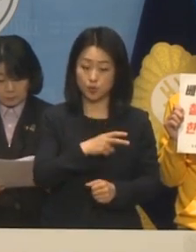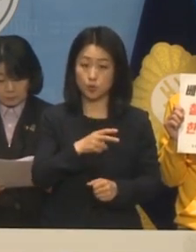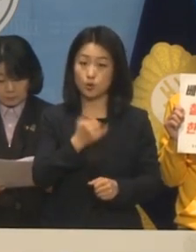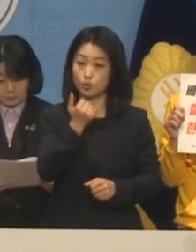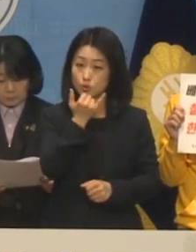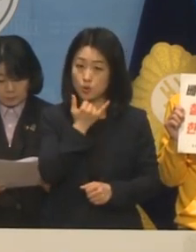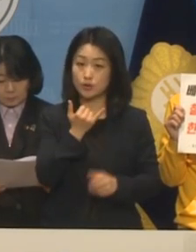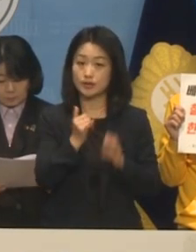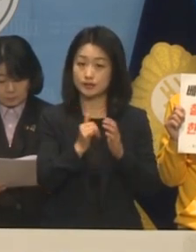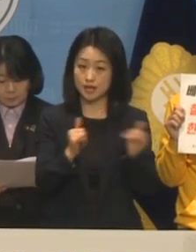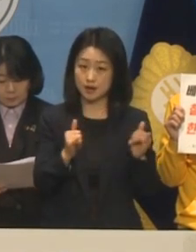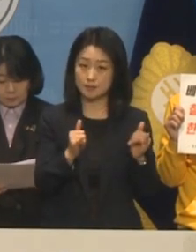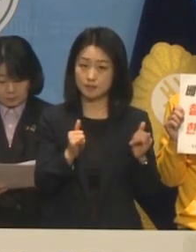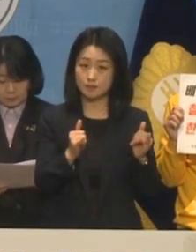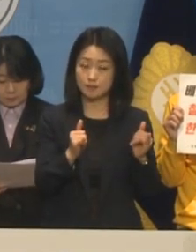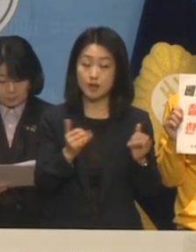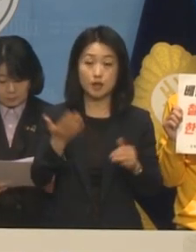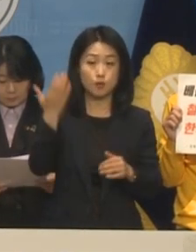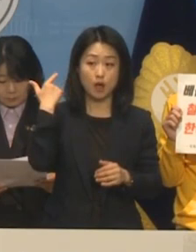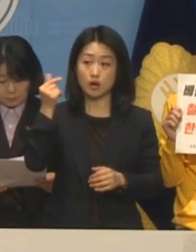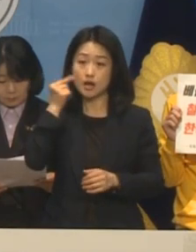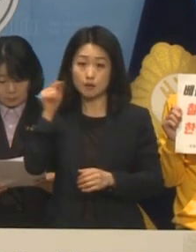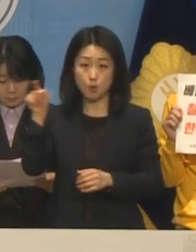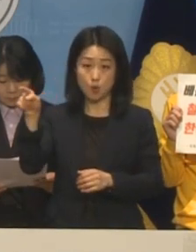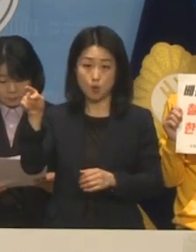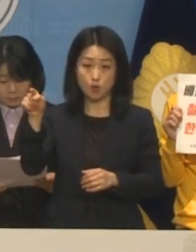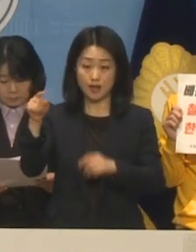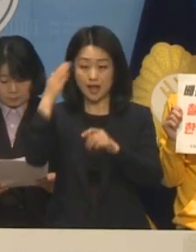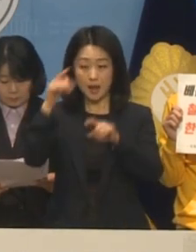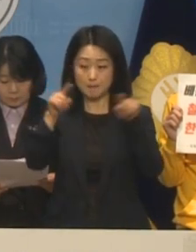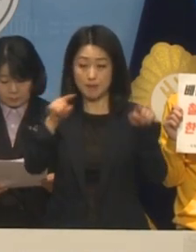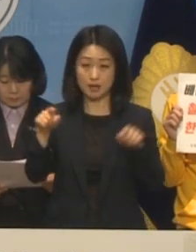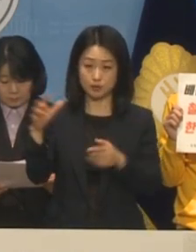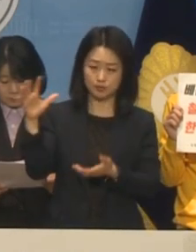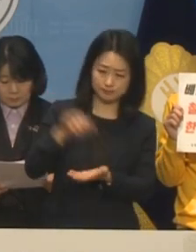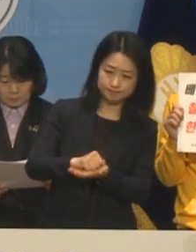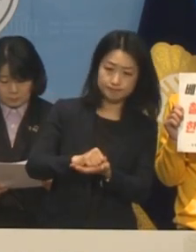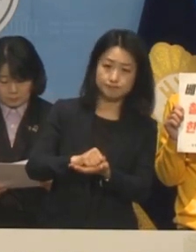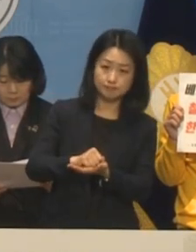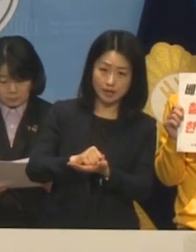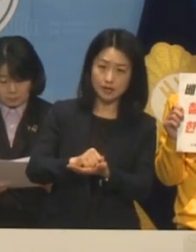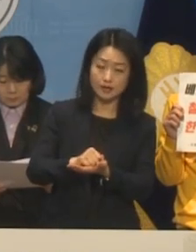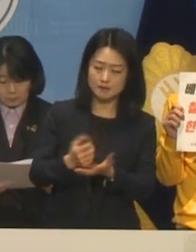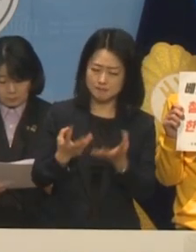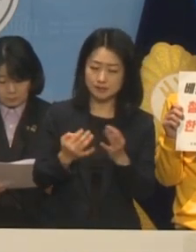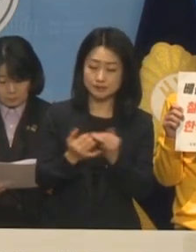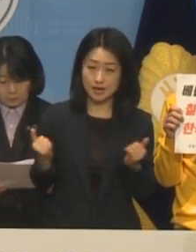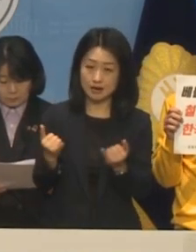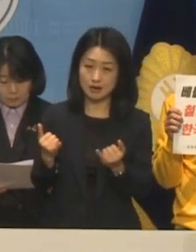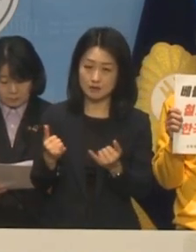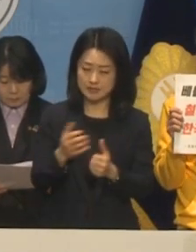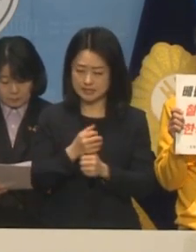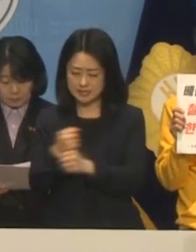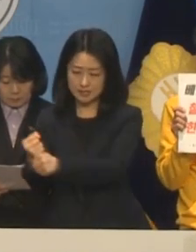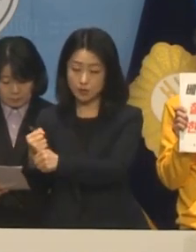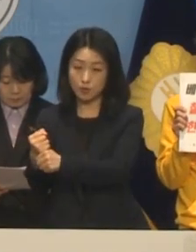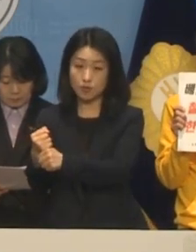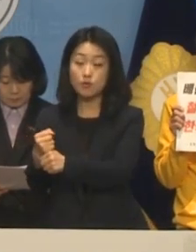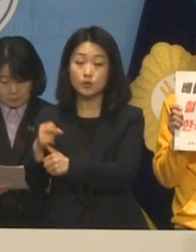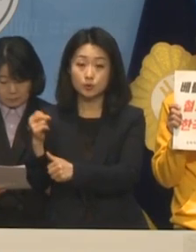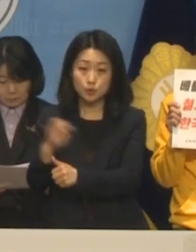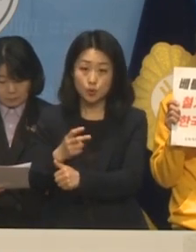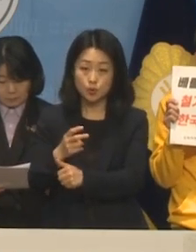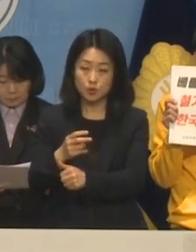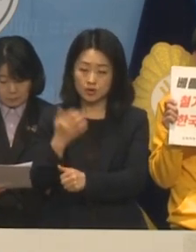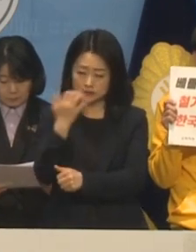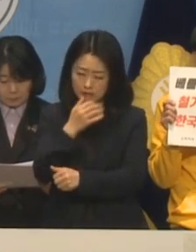독일 시민들도 과거 일본이 한반도를 식민지화하고 수백만 명의 사람들을 징용, 징병, 일본군